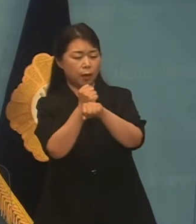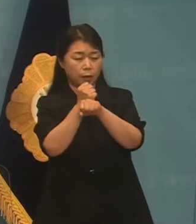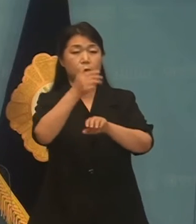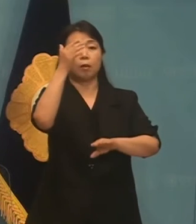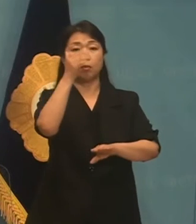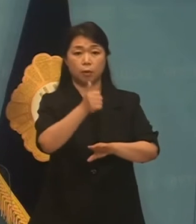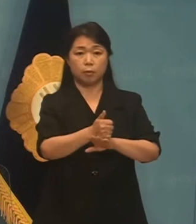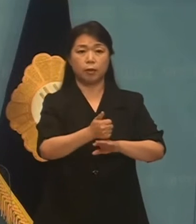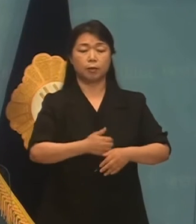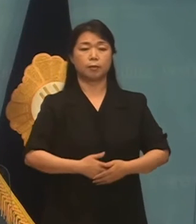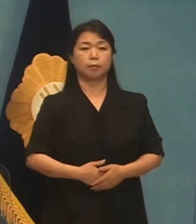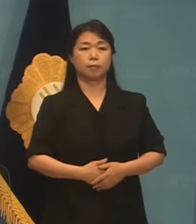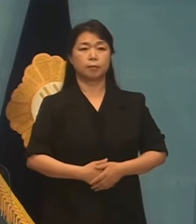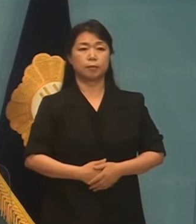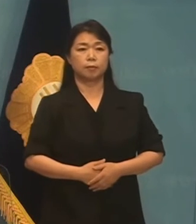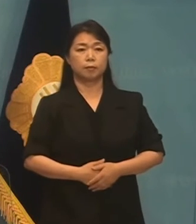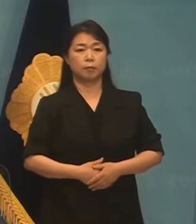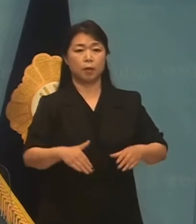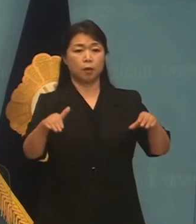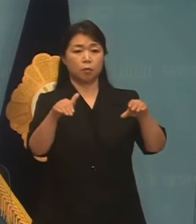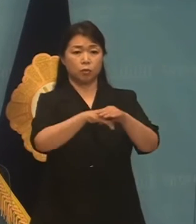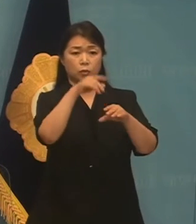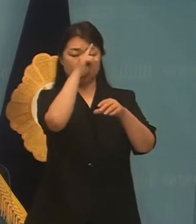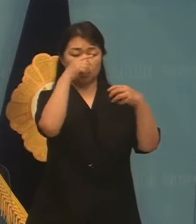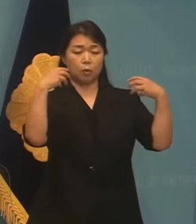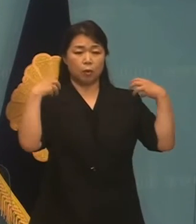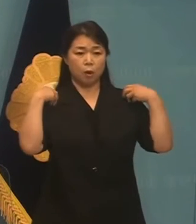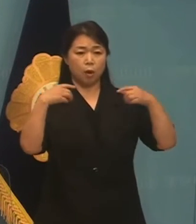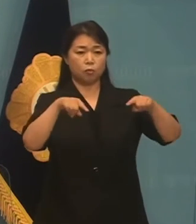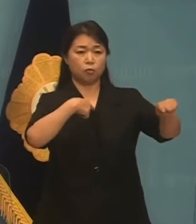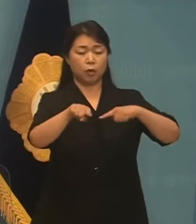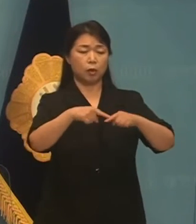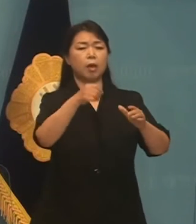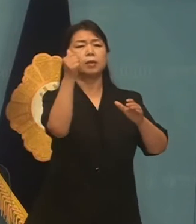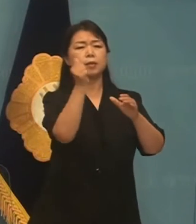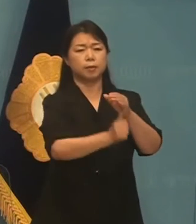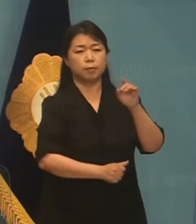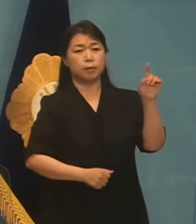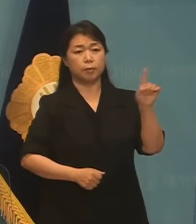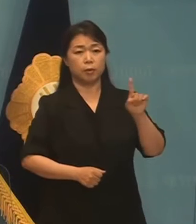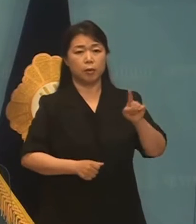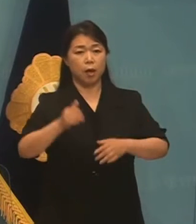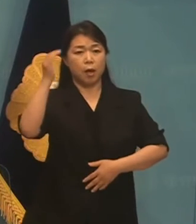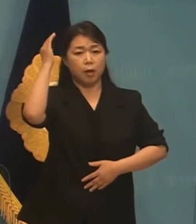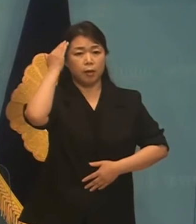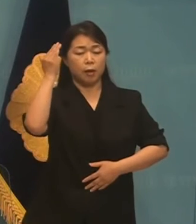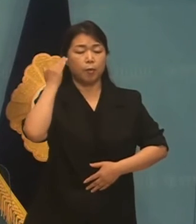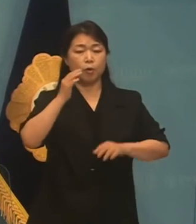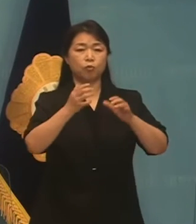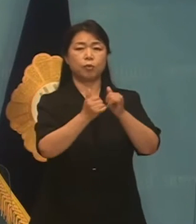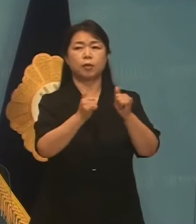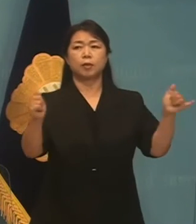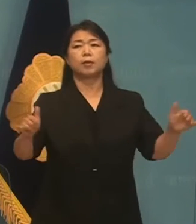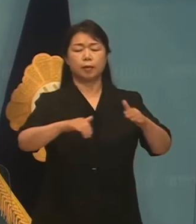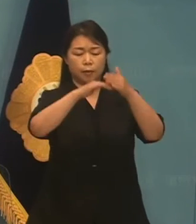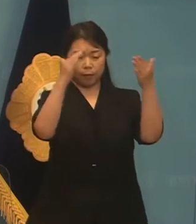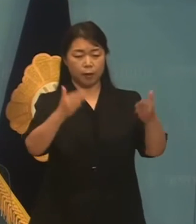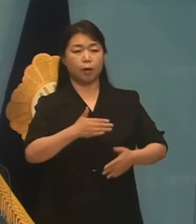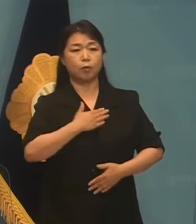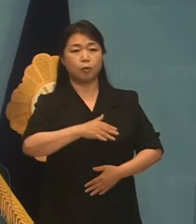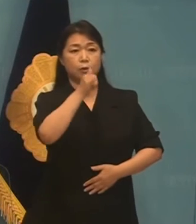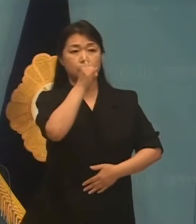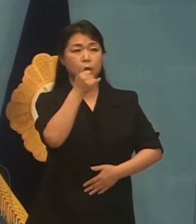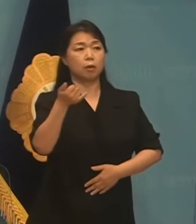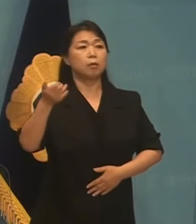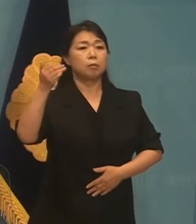결과입니다. 문재인 정권의 주택정책 실패는 대한민국 국민이 다 알고 있습니다.